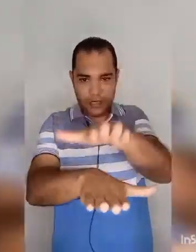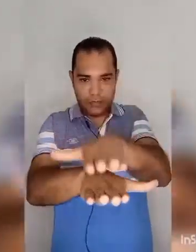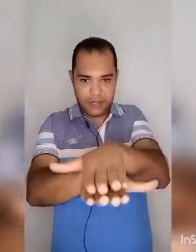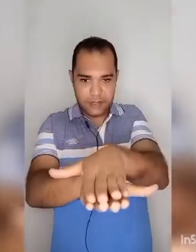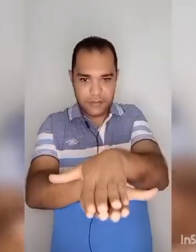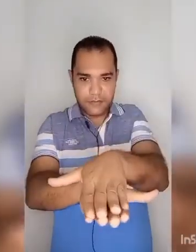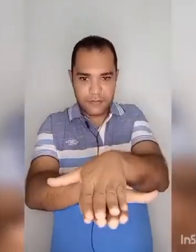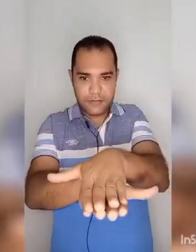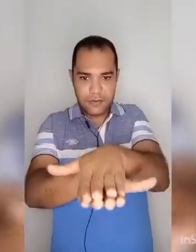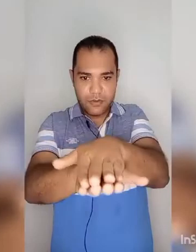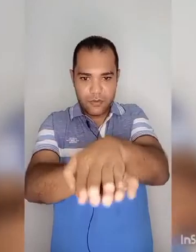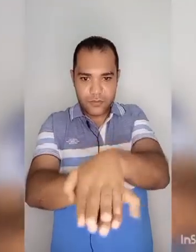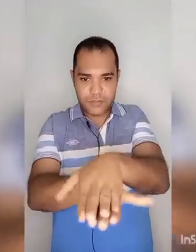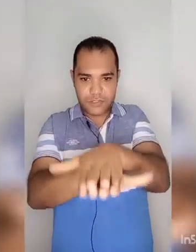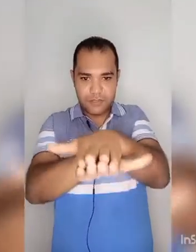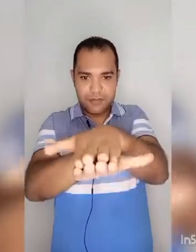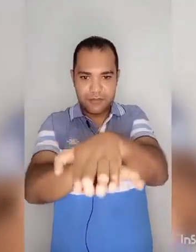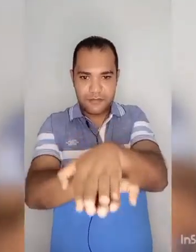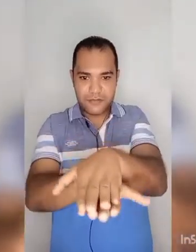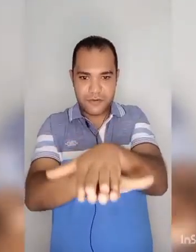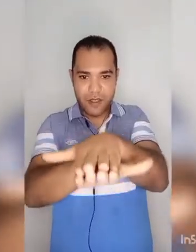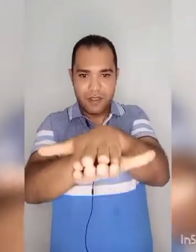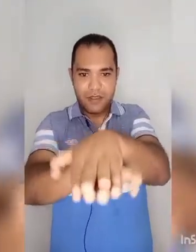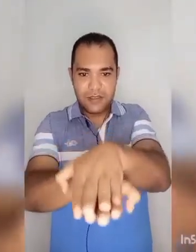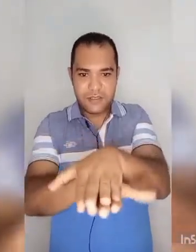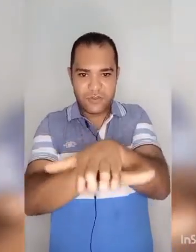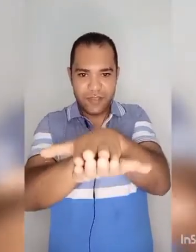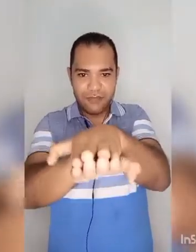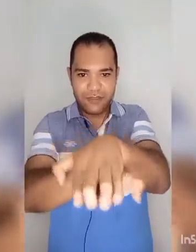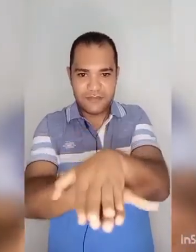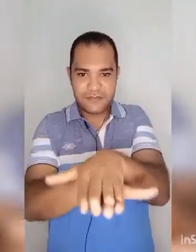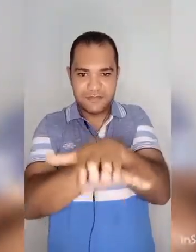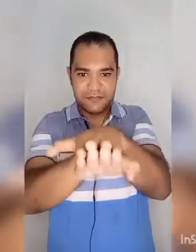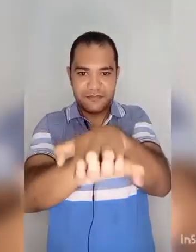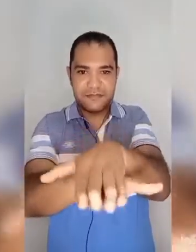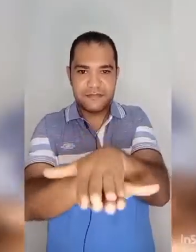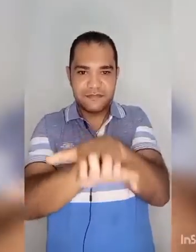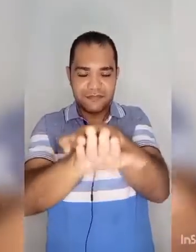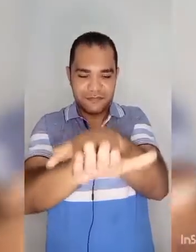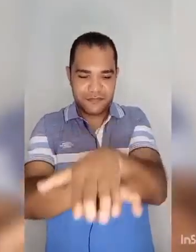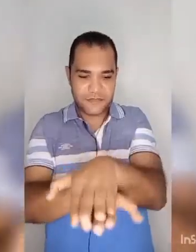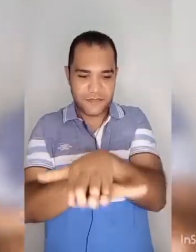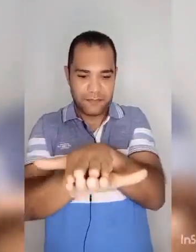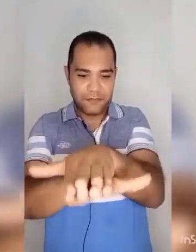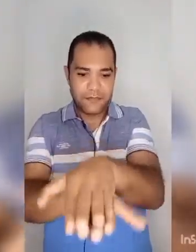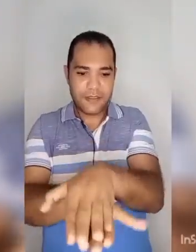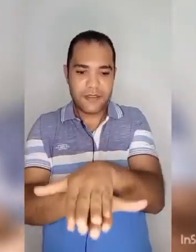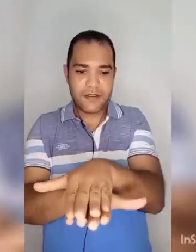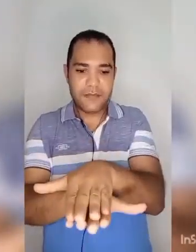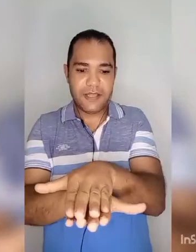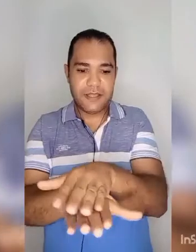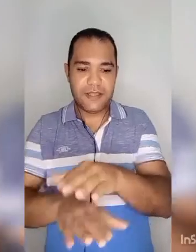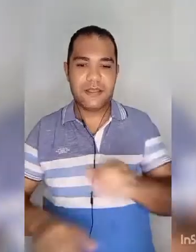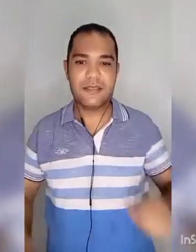بعض كده وامشي بالراحة سلحفة. طيب اللي بعدها